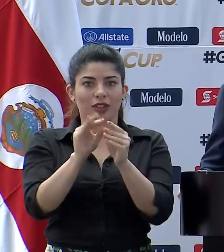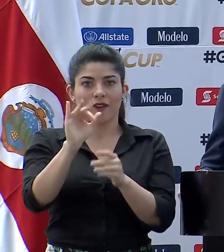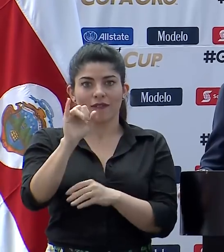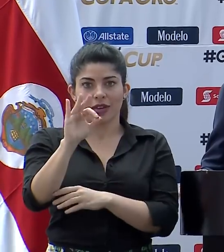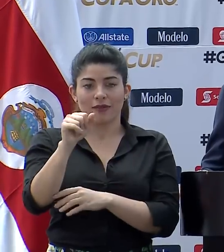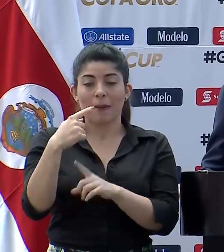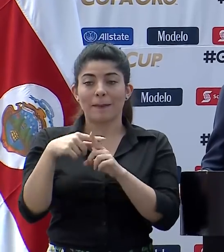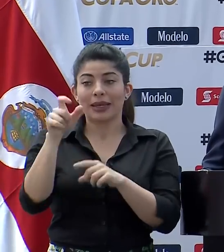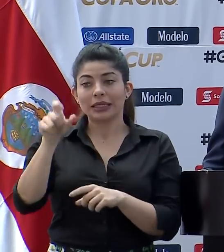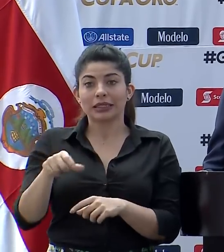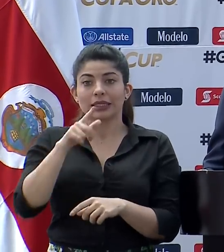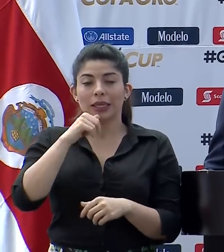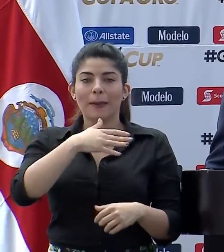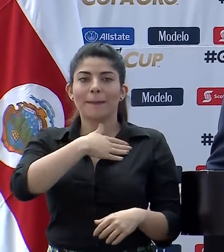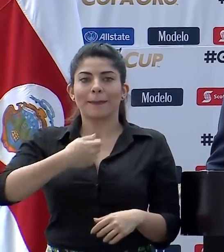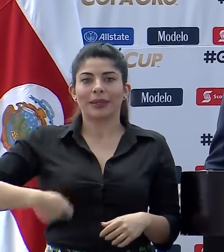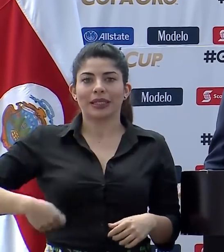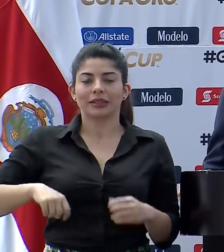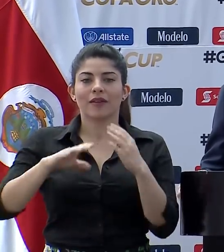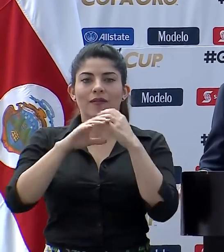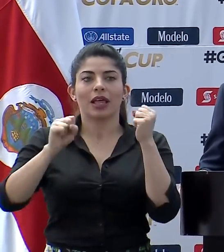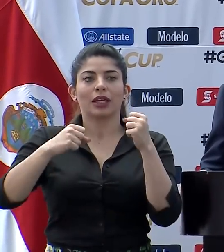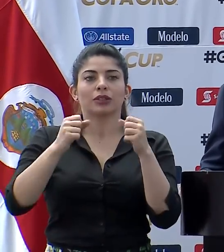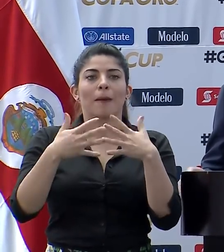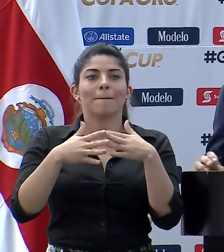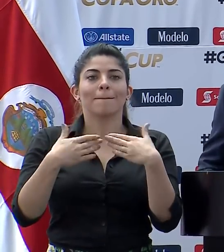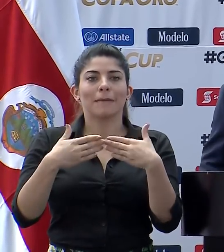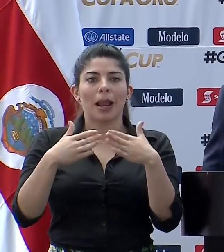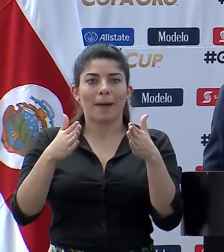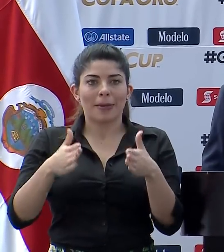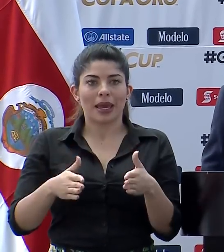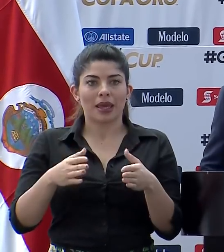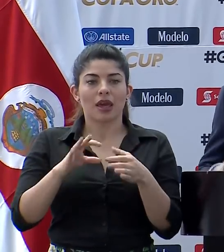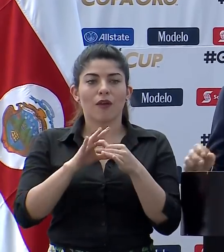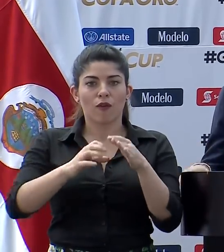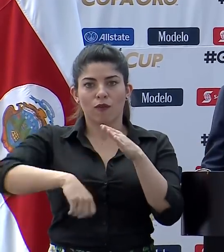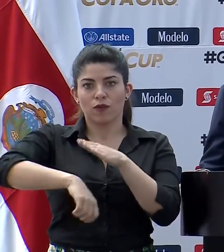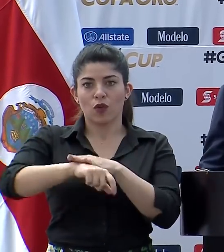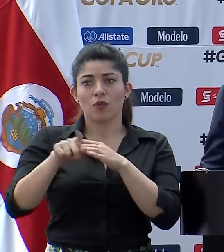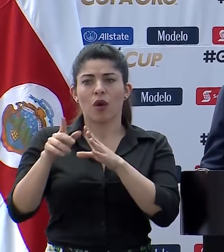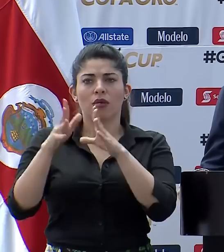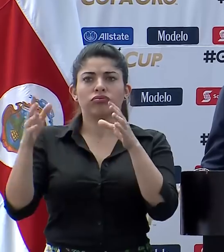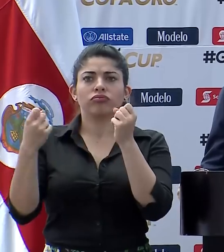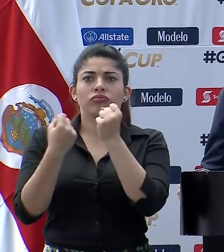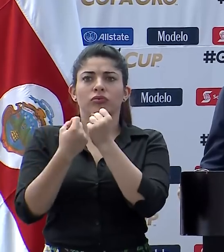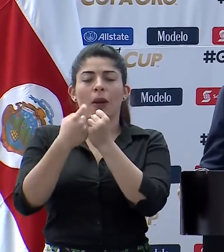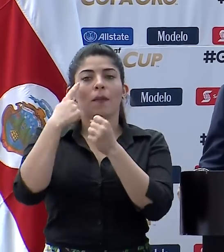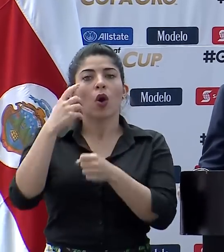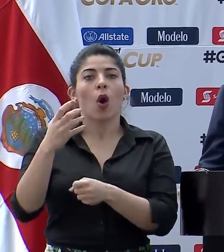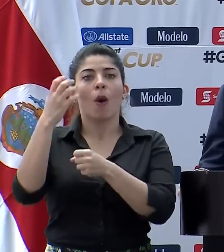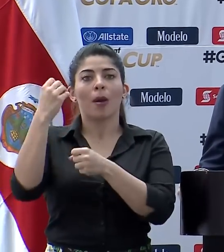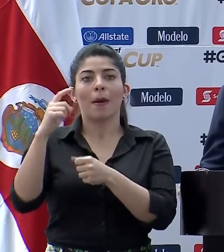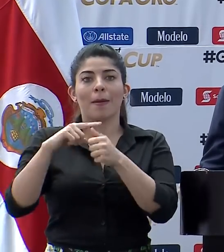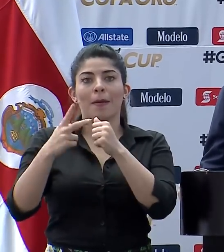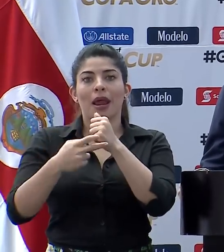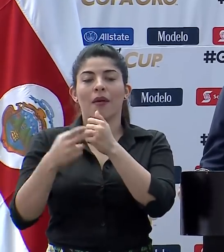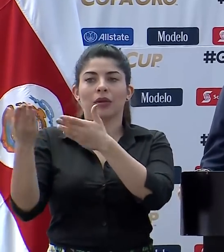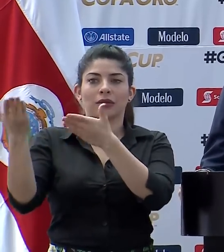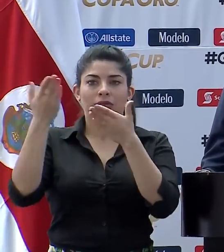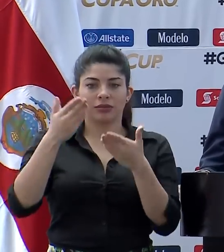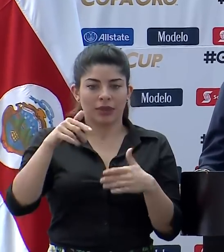presidente de la Federación Panameña de Fútbol, por su gran apoyo por traer la Copa Oro por primera vez a